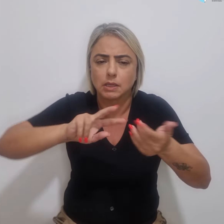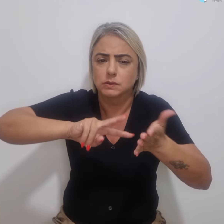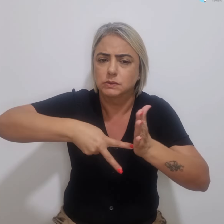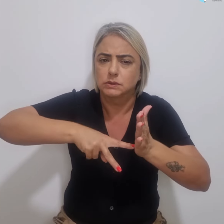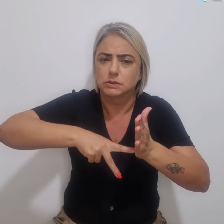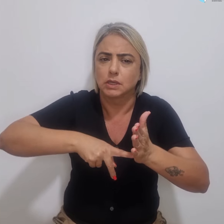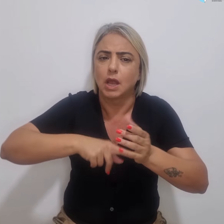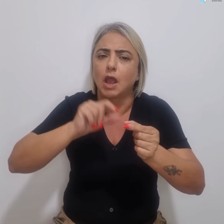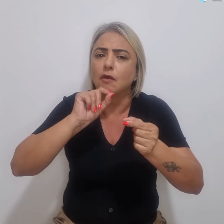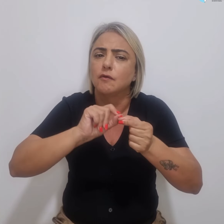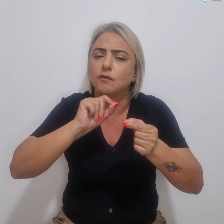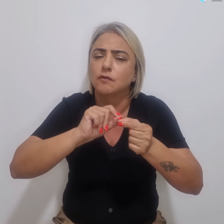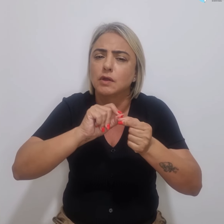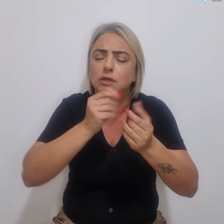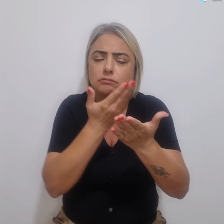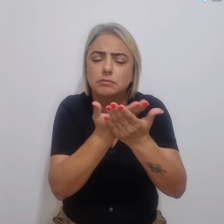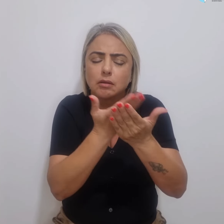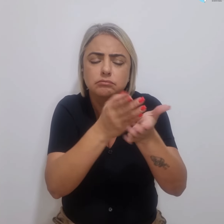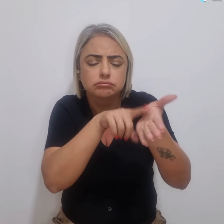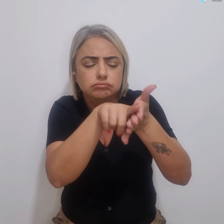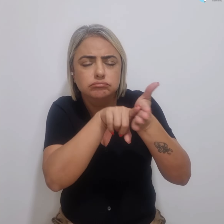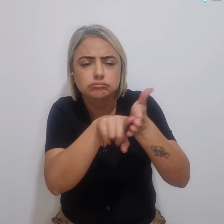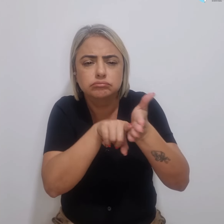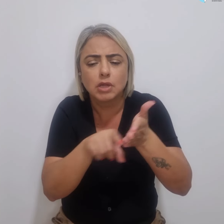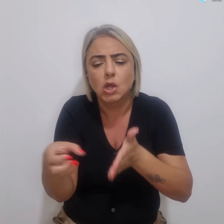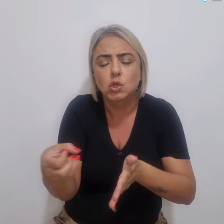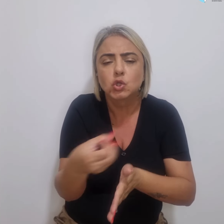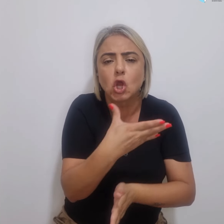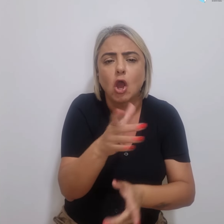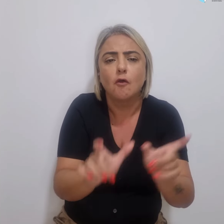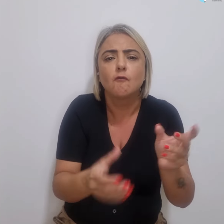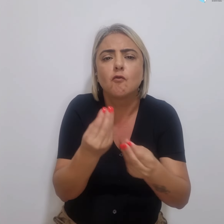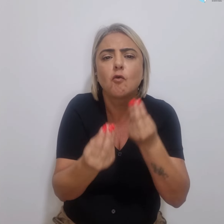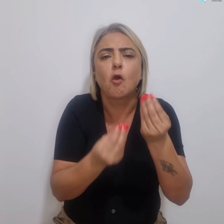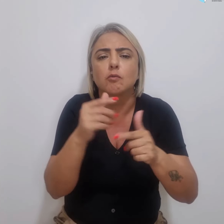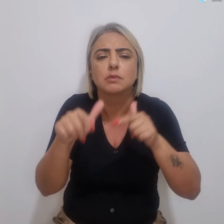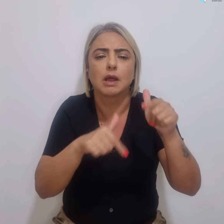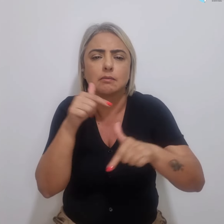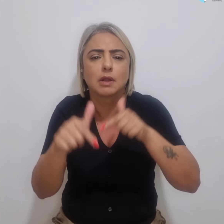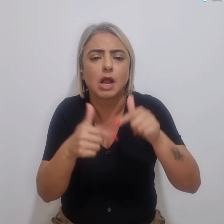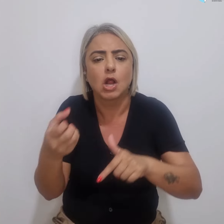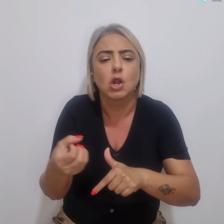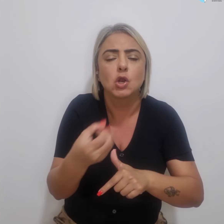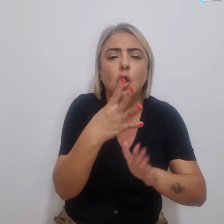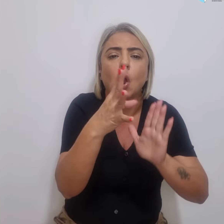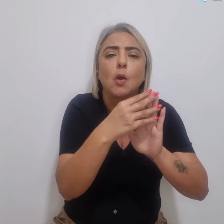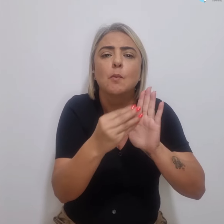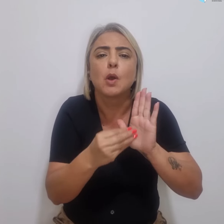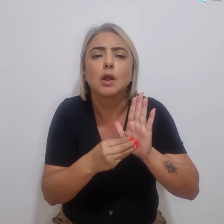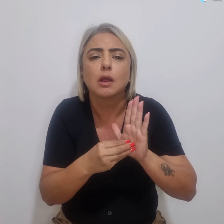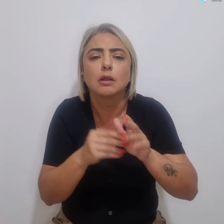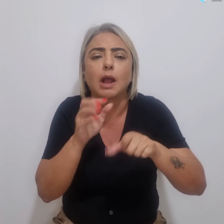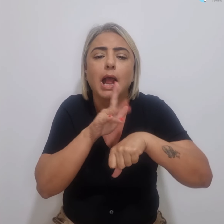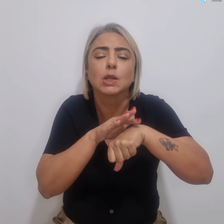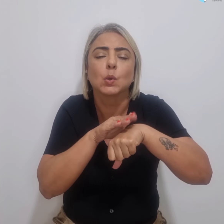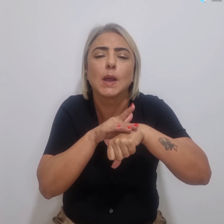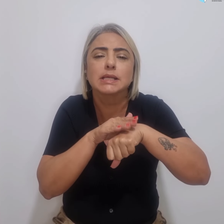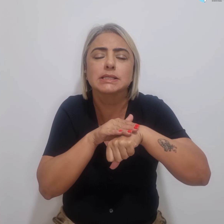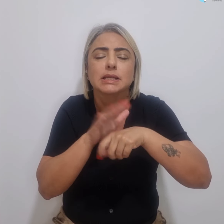elaborou o estudo Novas Formas de Trabalhar, Novos Modos de Adoecer, realizado